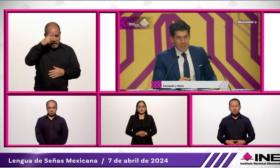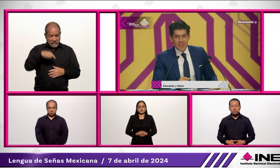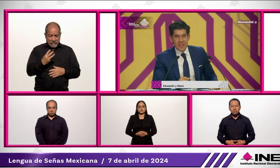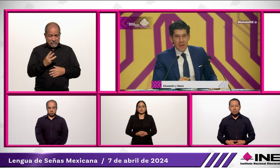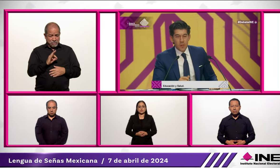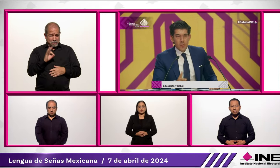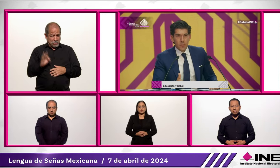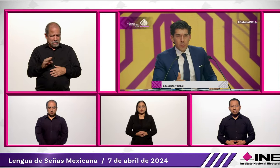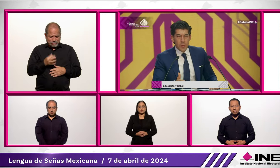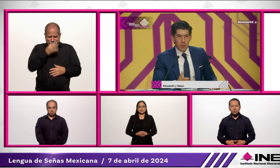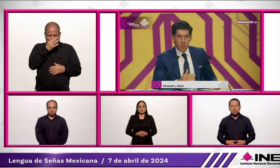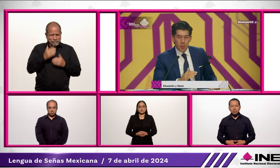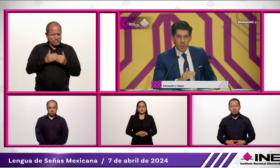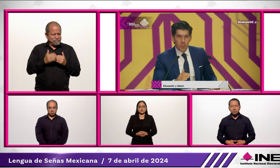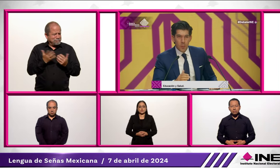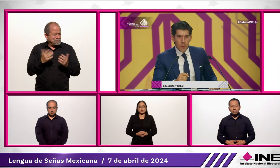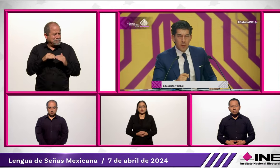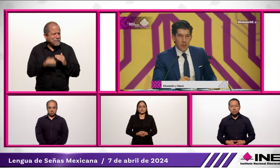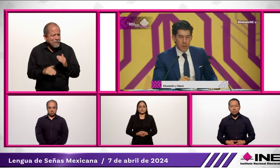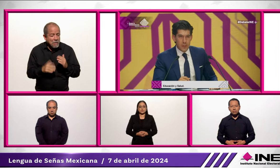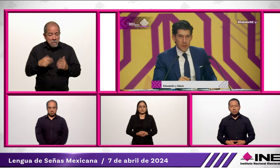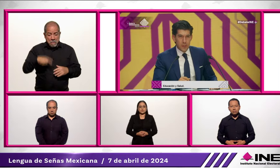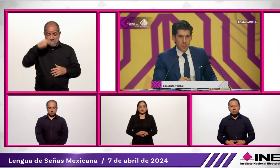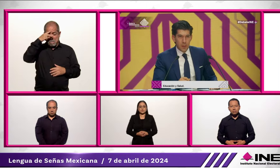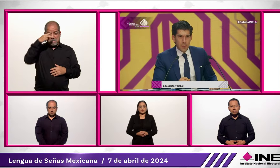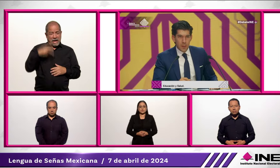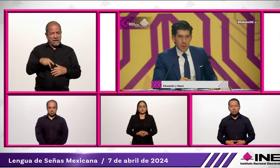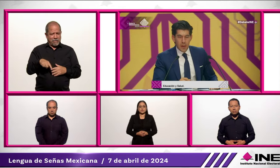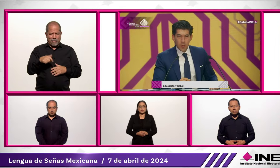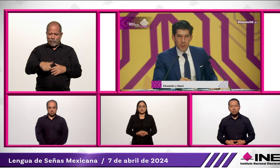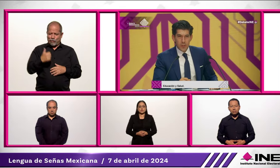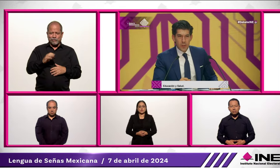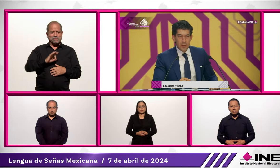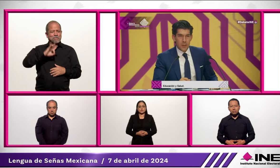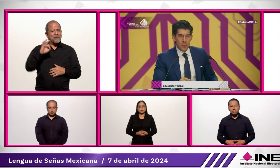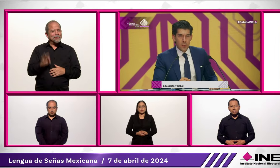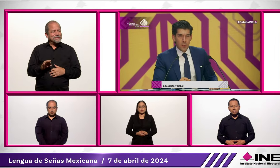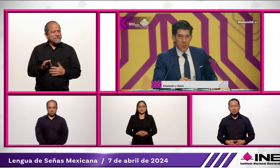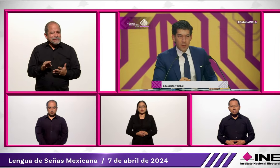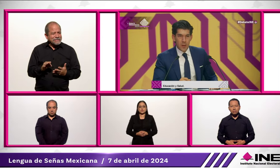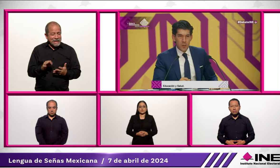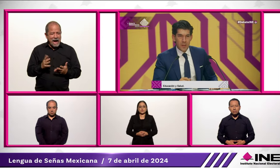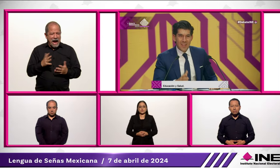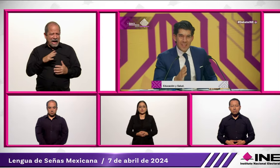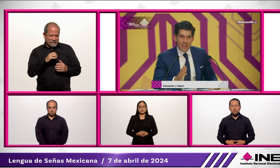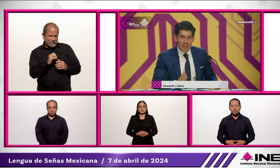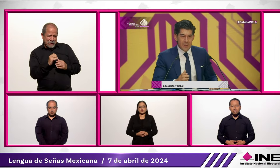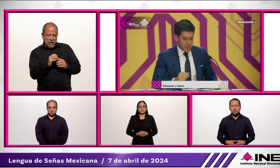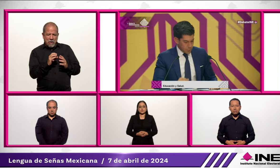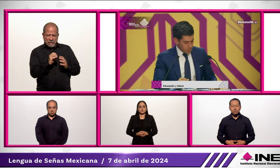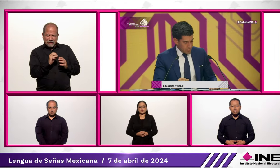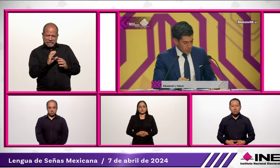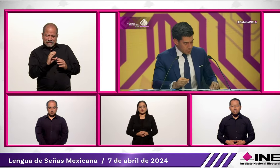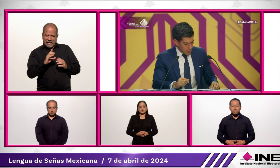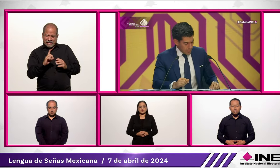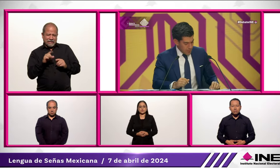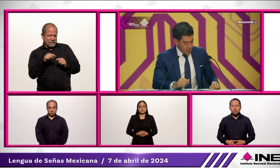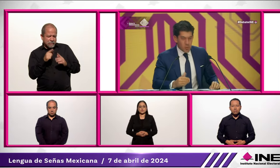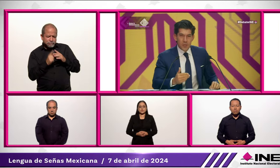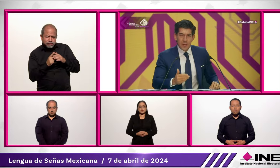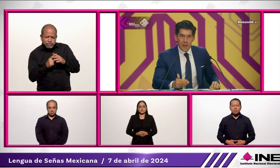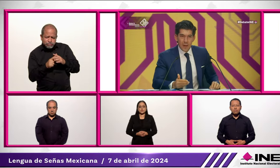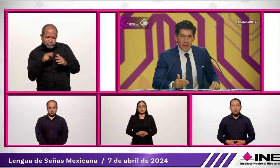país destina el 11% cuando el promedio en la Organización para la Cooperación y el Desarrollo Económicos, la OCDE, es del 15%.